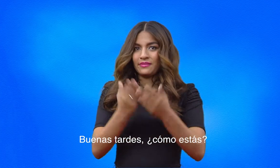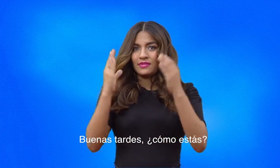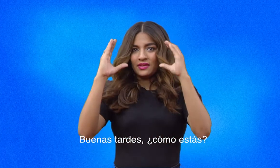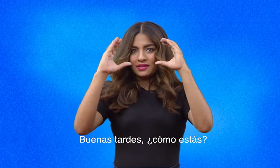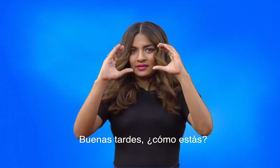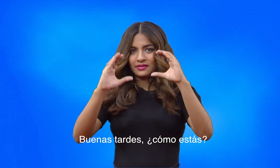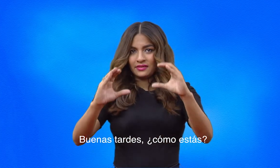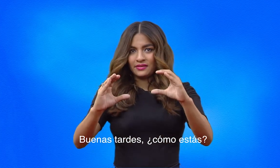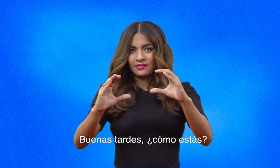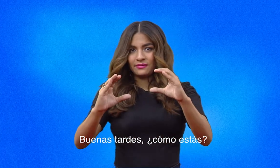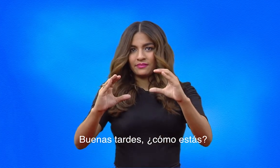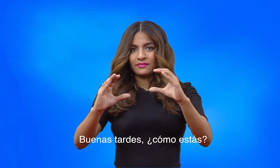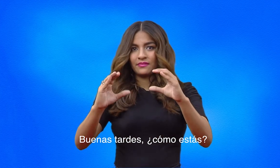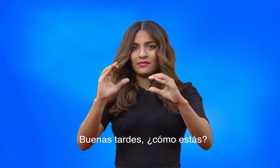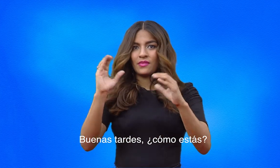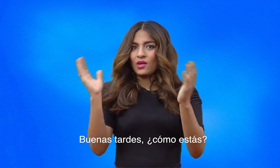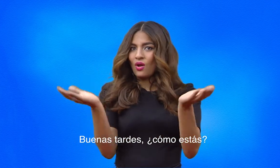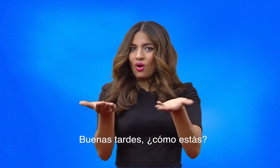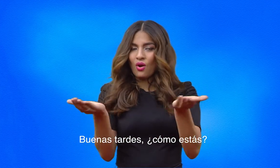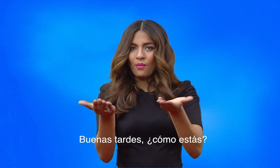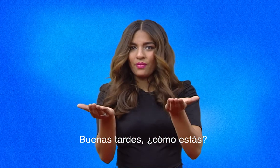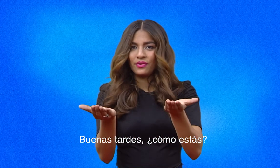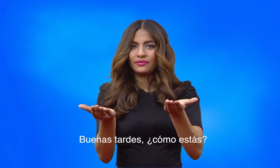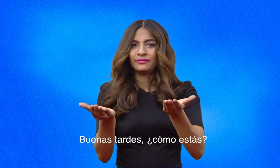Buenas tardes. ¿Cómo estás?